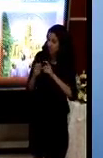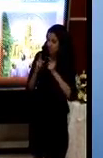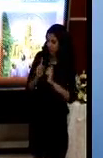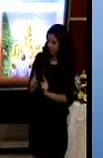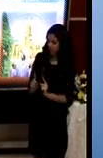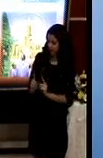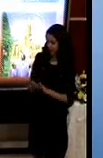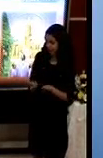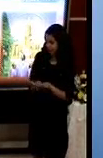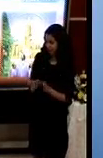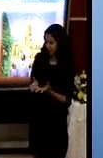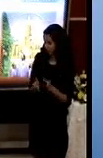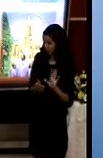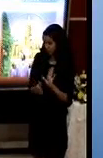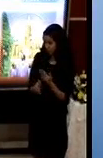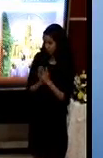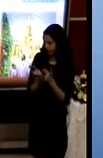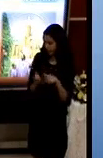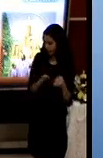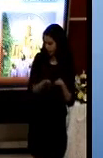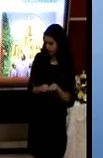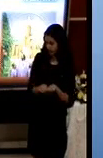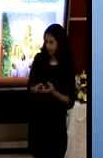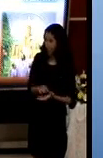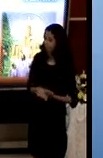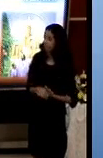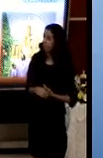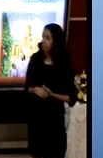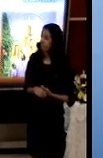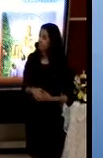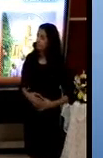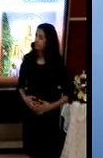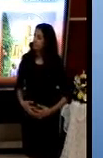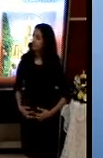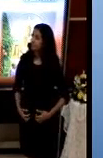Esa página es solamente para la Biblia edición 2000. Leemos